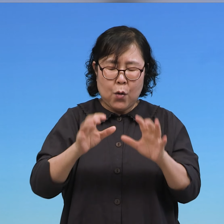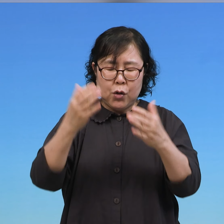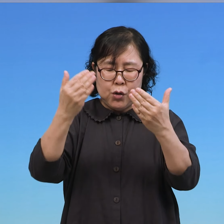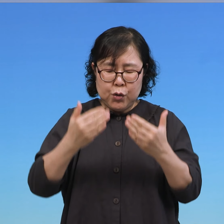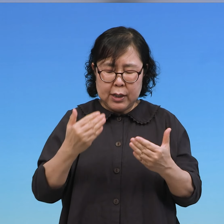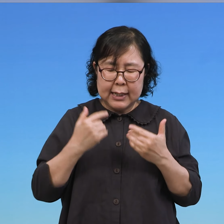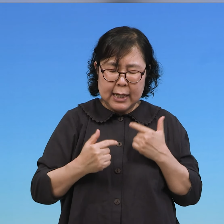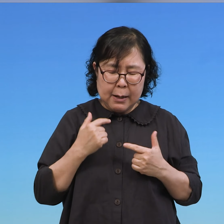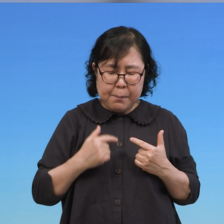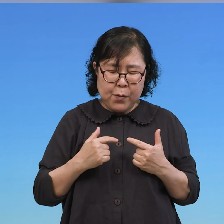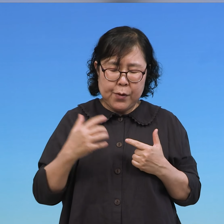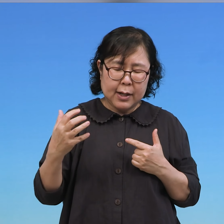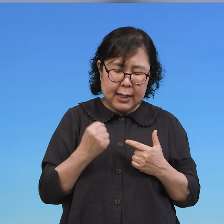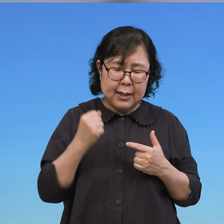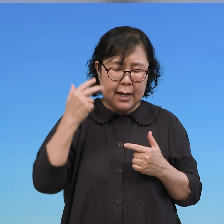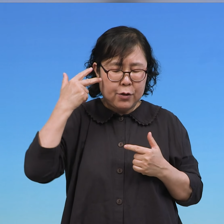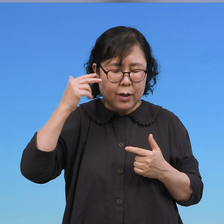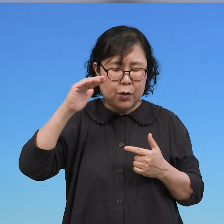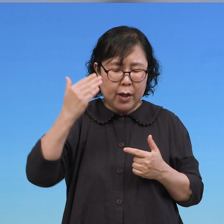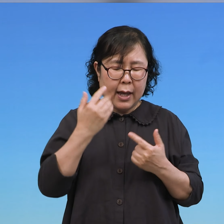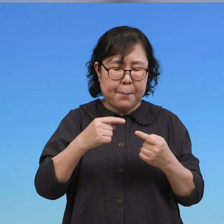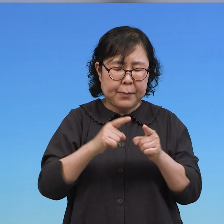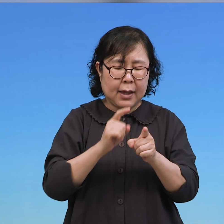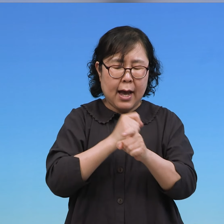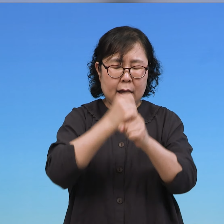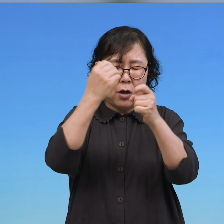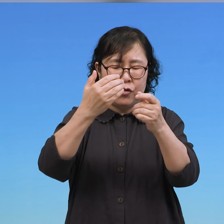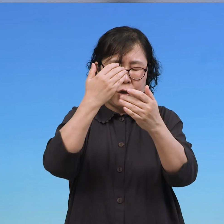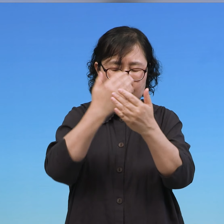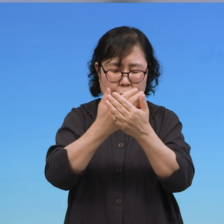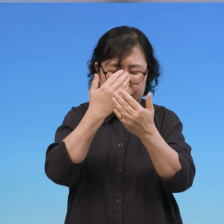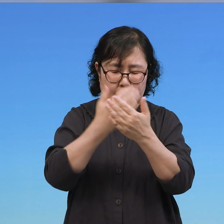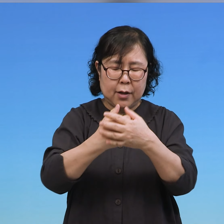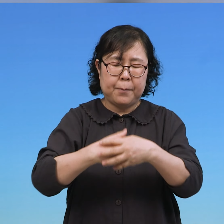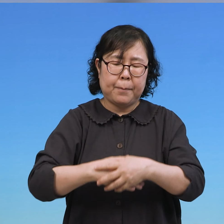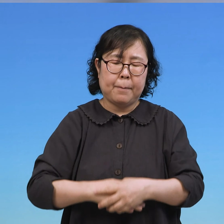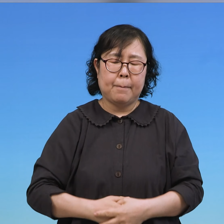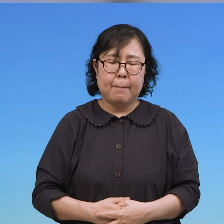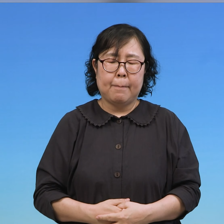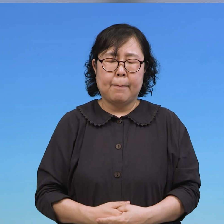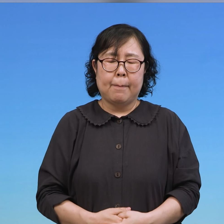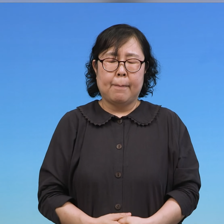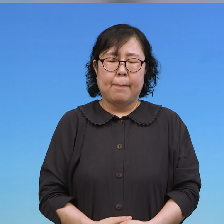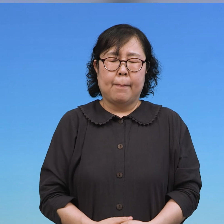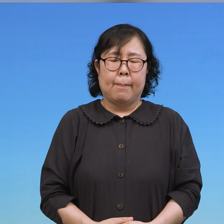주신 이 기쁨을 누리는 한 주간 되도록 함께하여 주시옵소서.